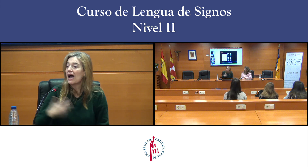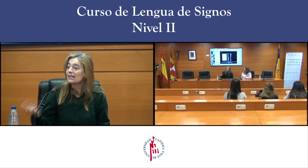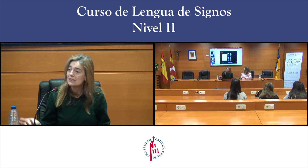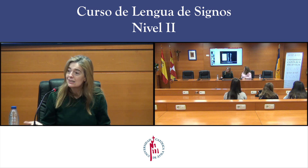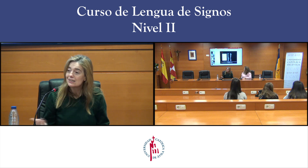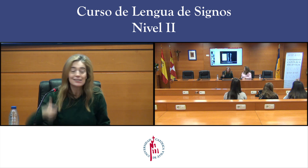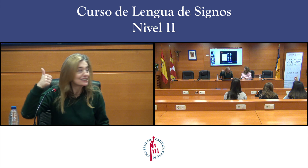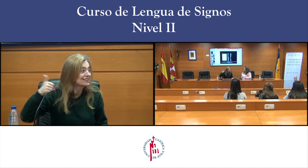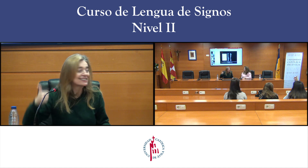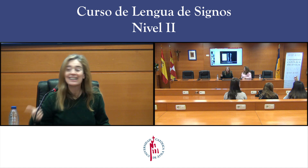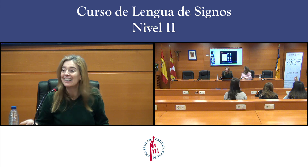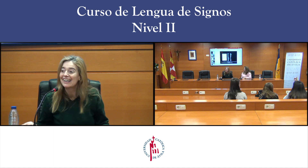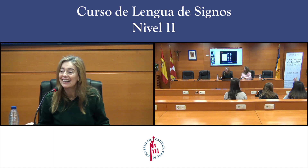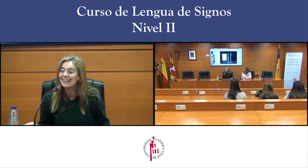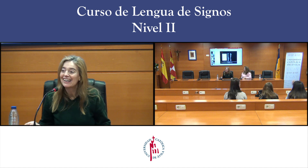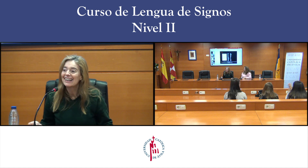alguno más Javier distraer